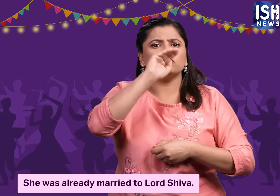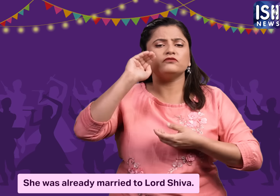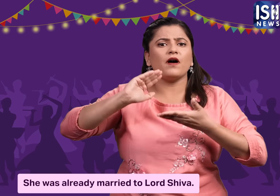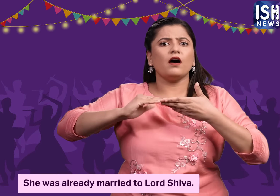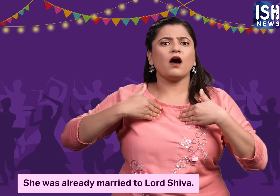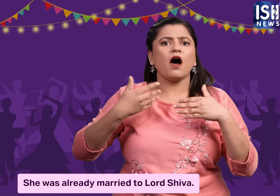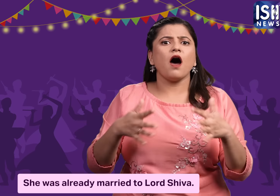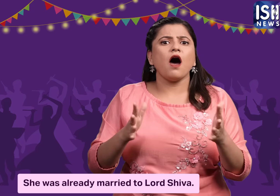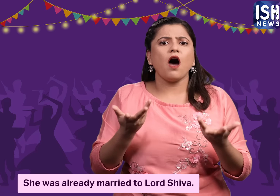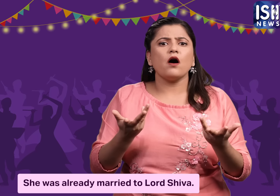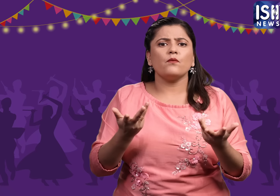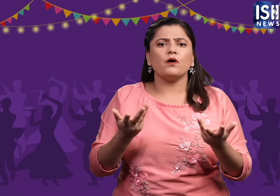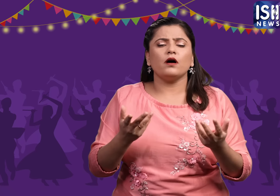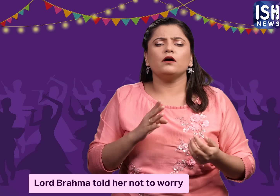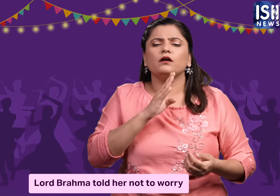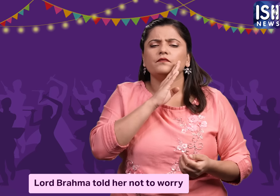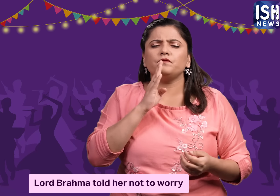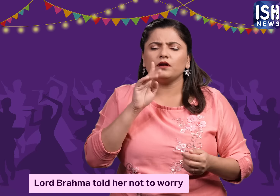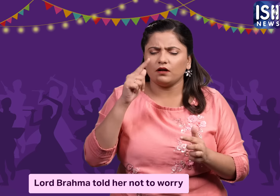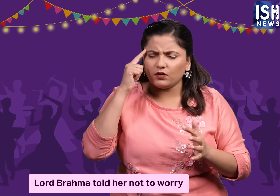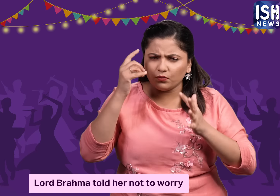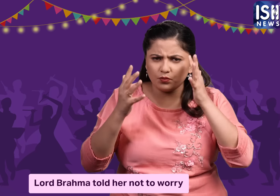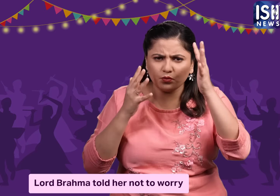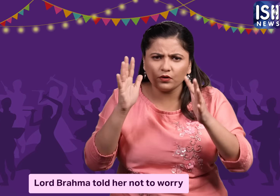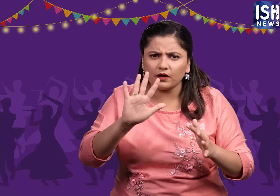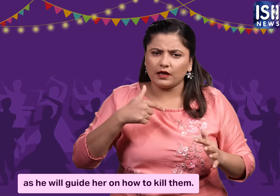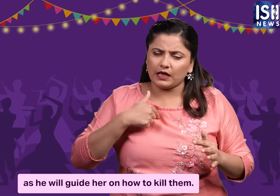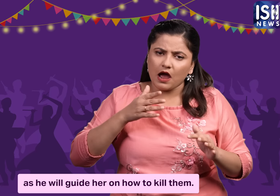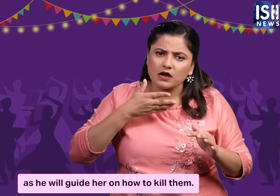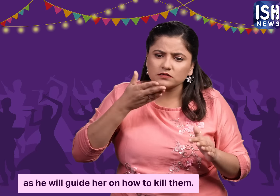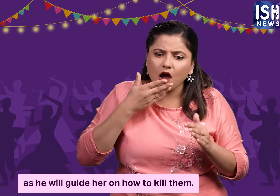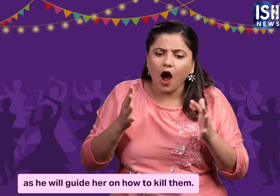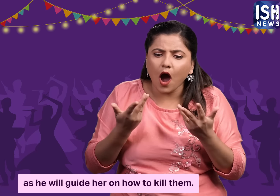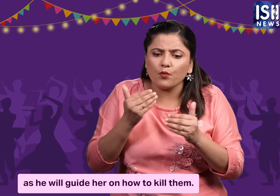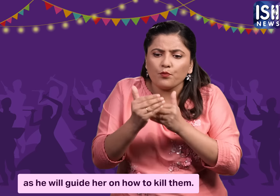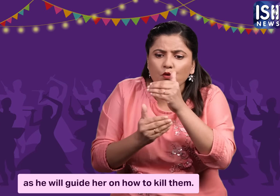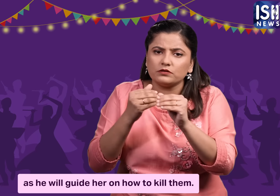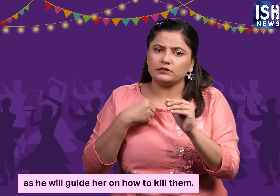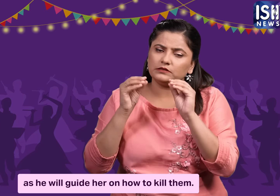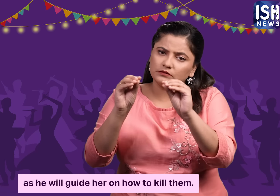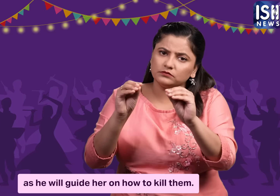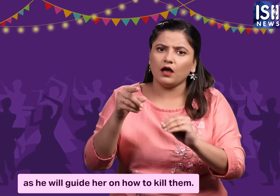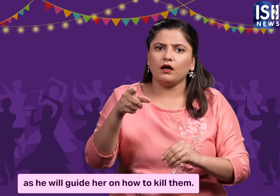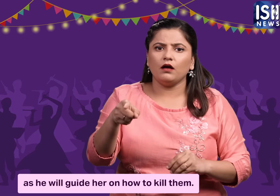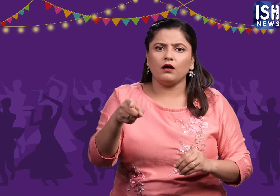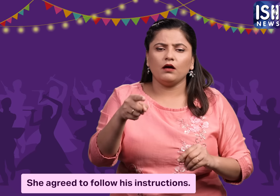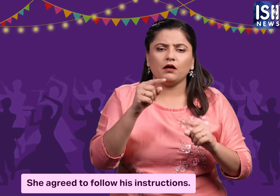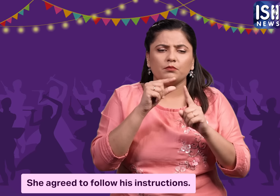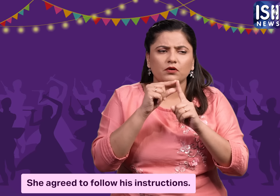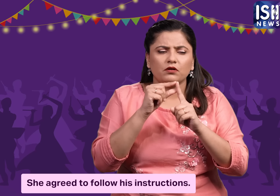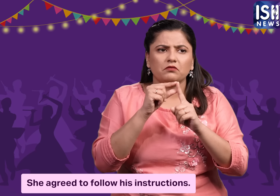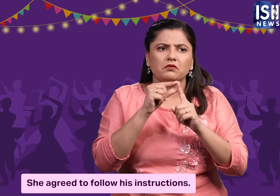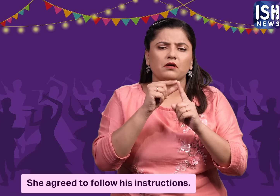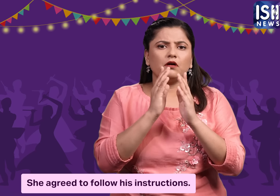विवाह पहले ही भगवान शिव से हो चुका था। ब्रह्मदेव ने उनसे कहा कि चिंता ना करें, क्योंकि वे उन्हें मार्गदर्शन देंगे कि दोनों को कैसे मारा जाए।